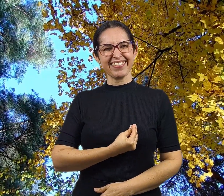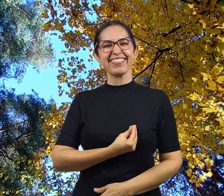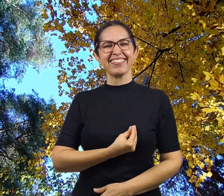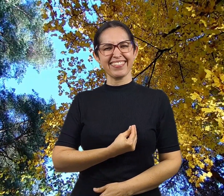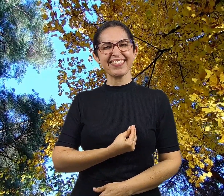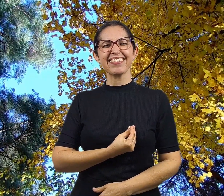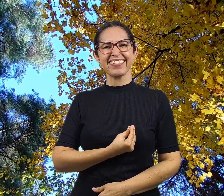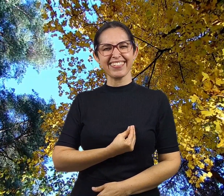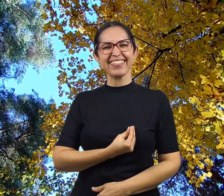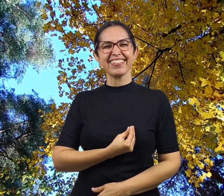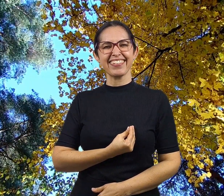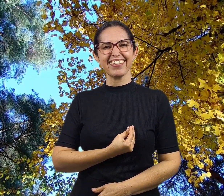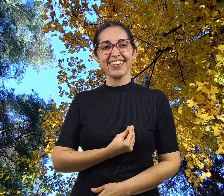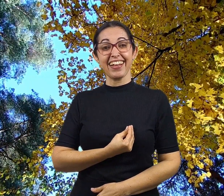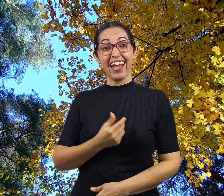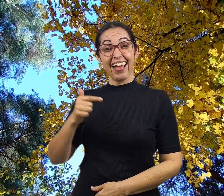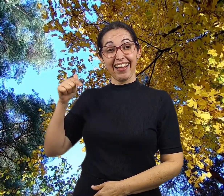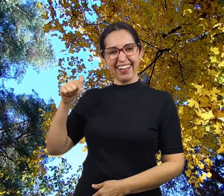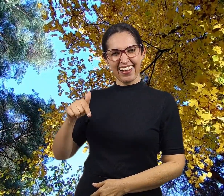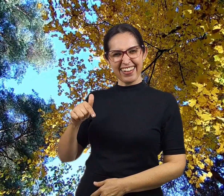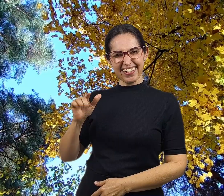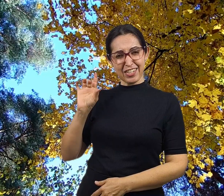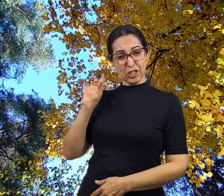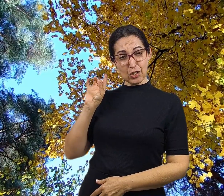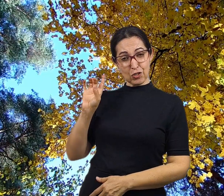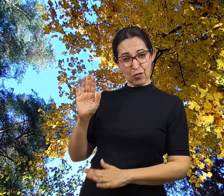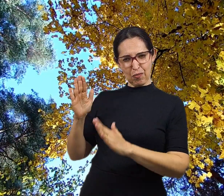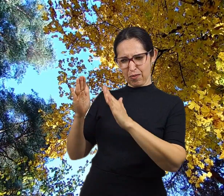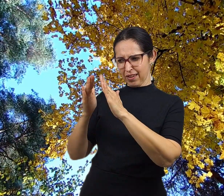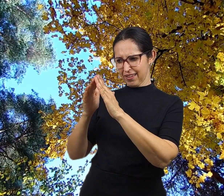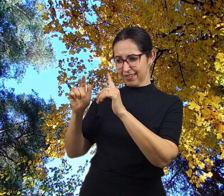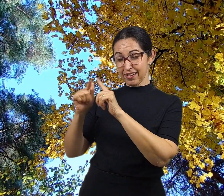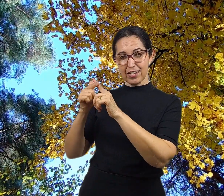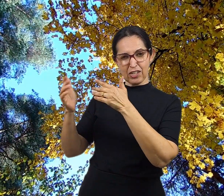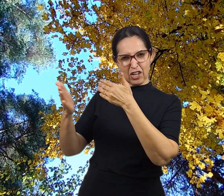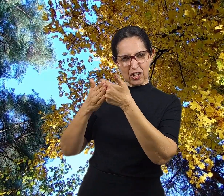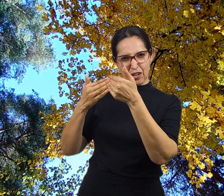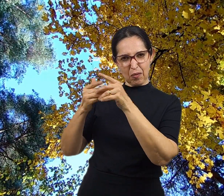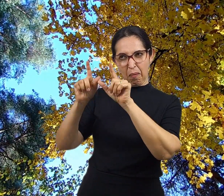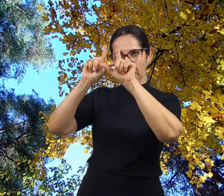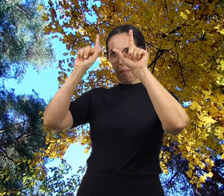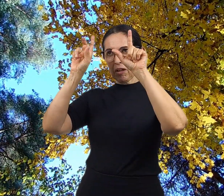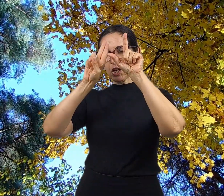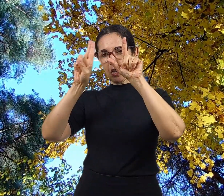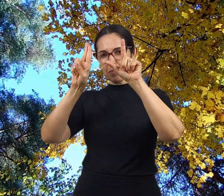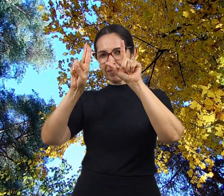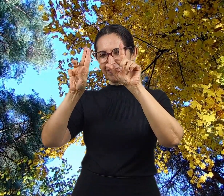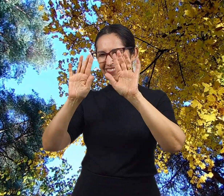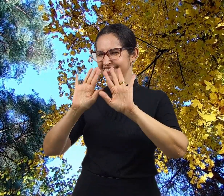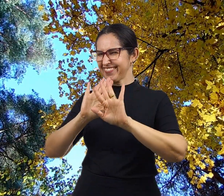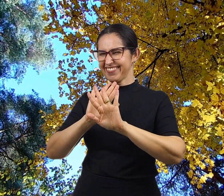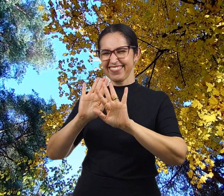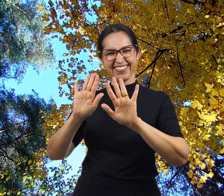não encontramos apenas uma igreja, uma denominação, nós encontramos uma